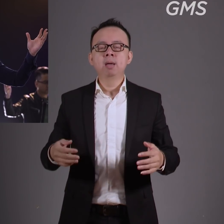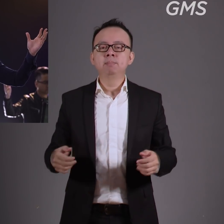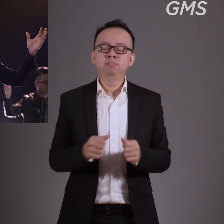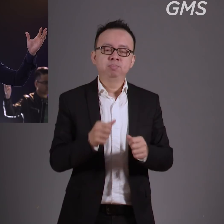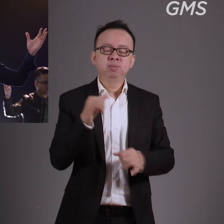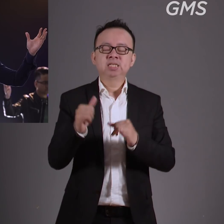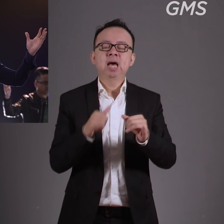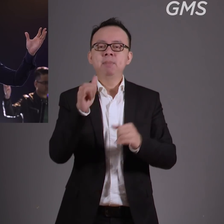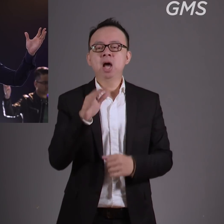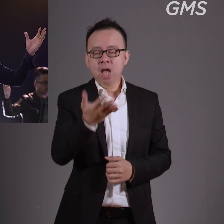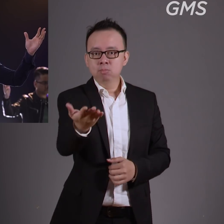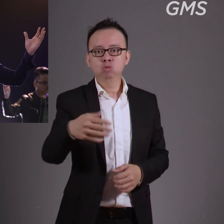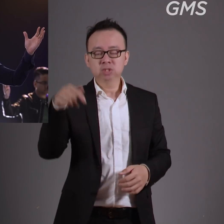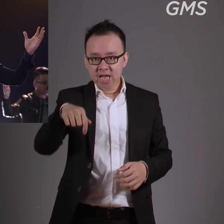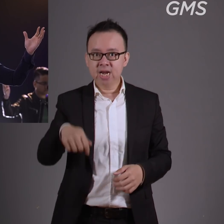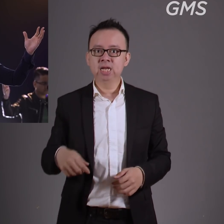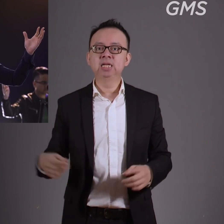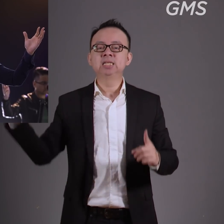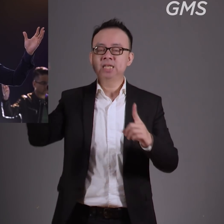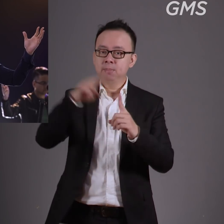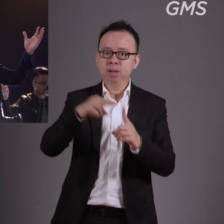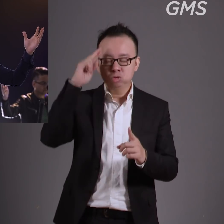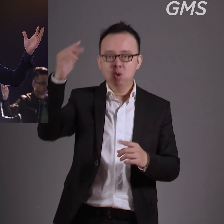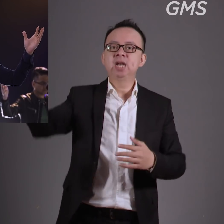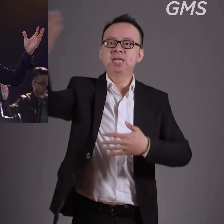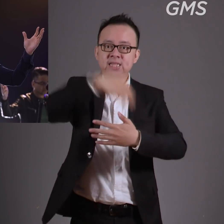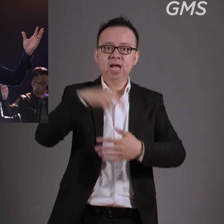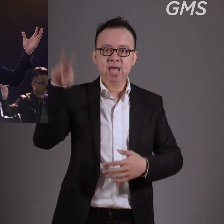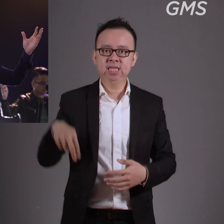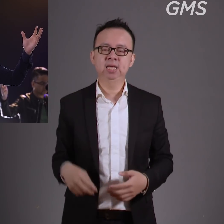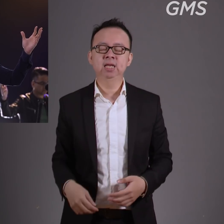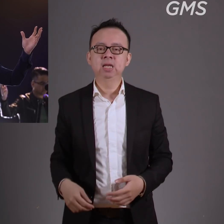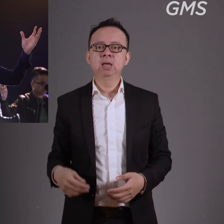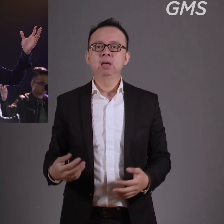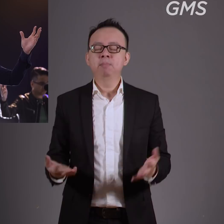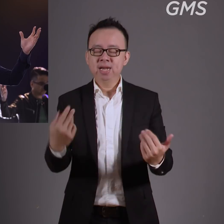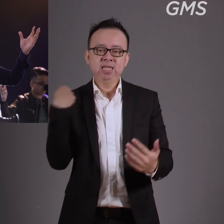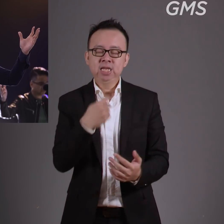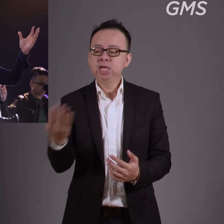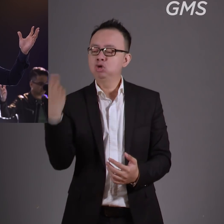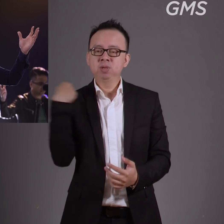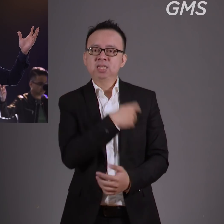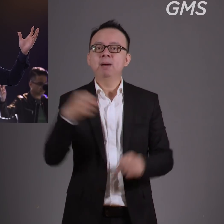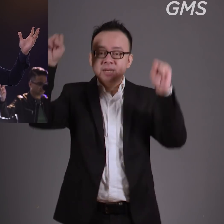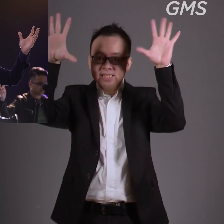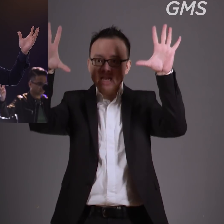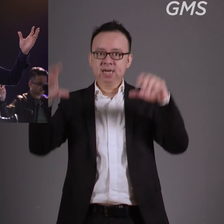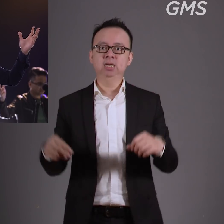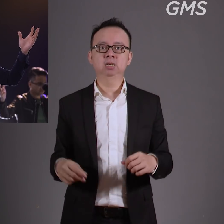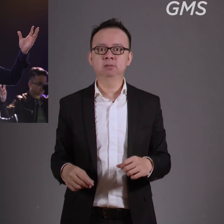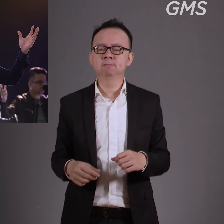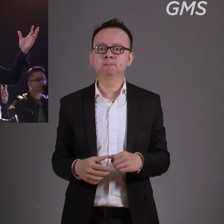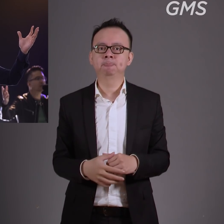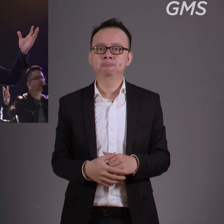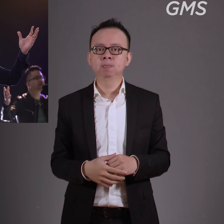menyertai hidupmu dan hidupku dari sekarang sampai Tuhan datang. Biarkan hidup kita bersinar terang, dan biarkan keluarga kita utuh dan